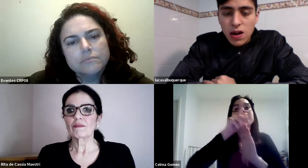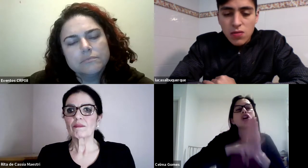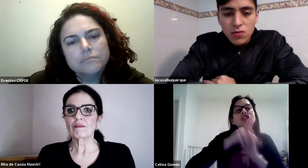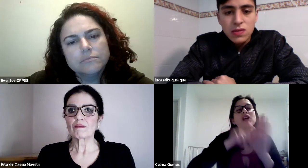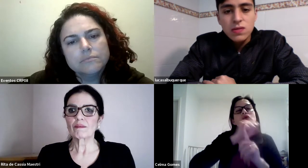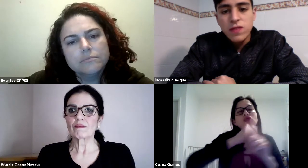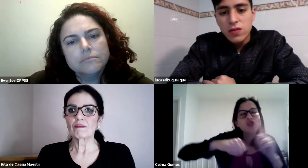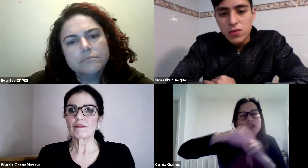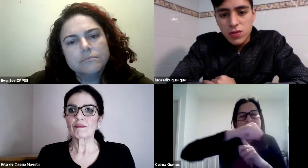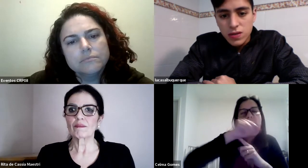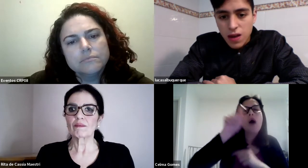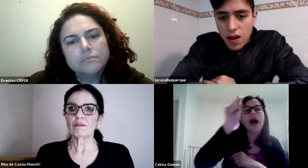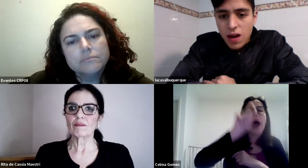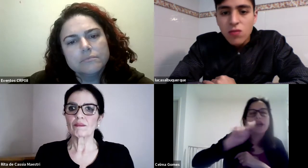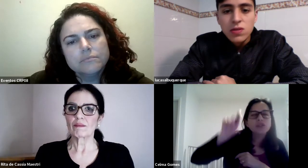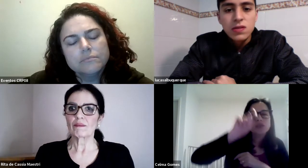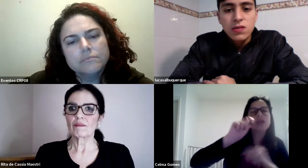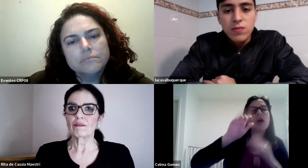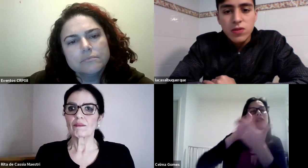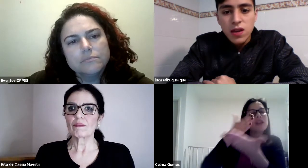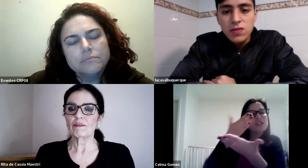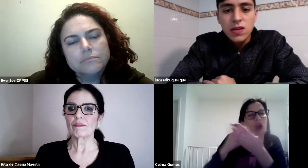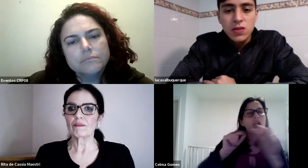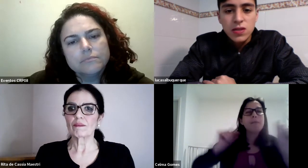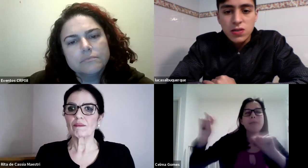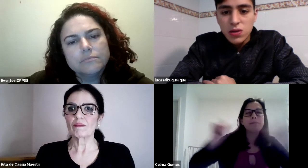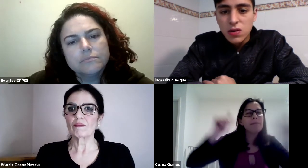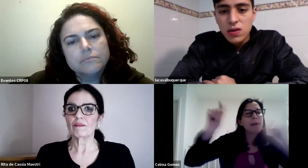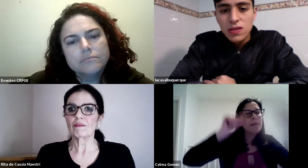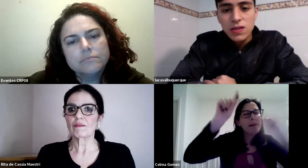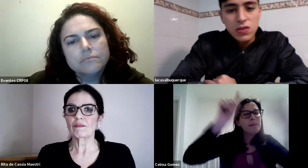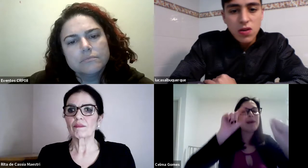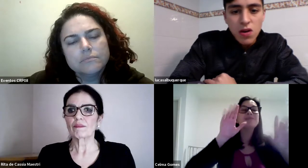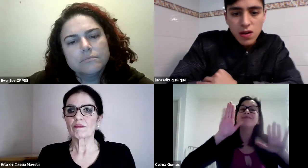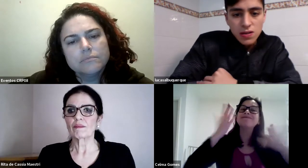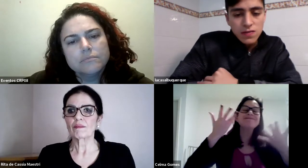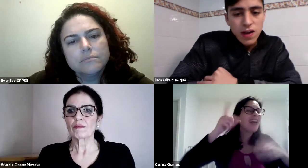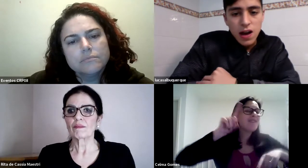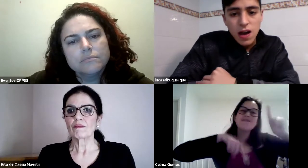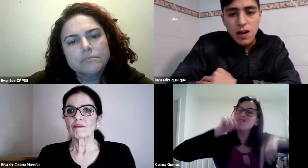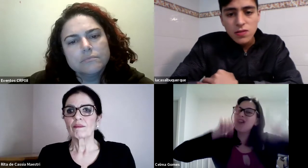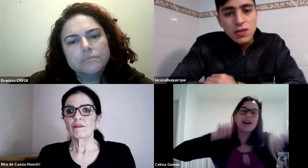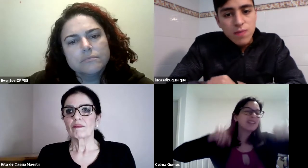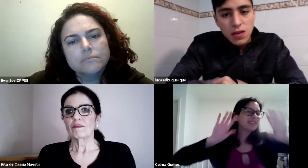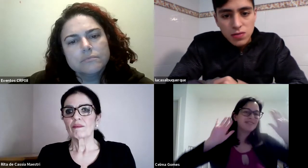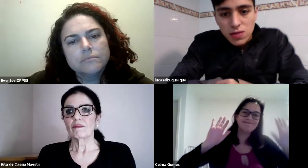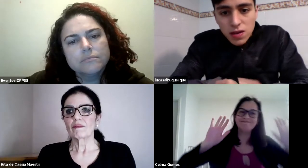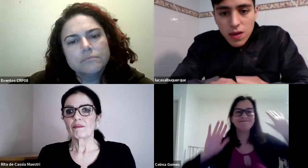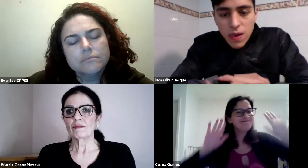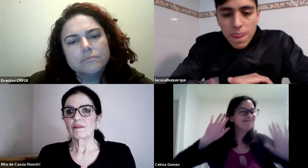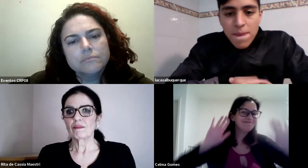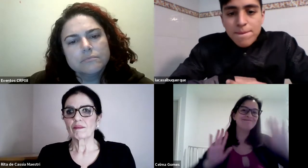particular, alguns valor social, outros estão em projetos e associações, em escolas, em vários